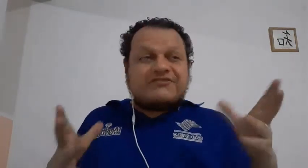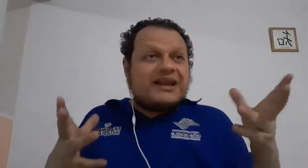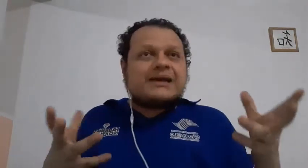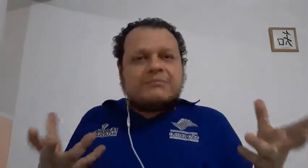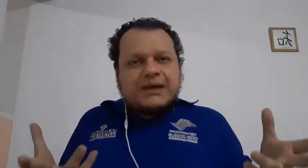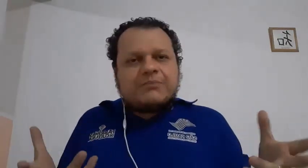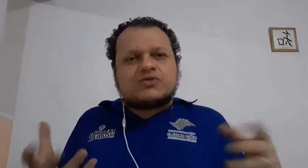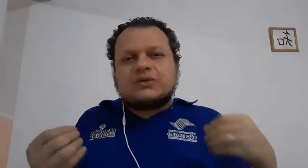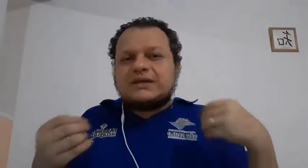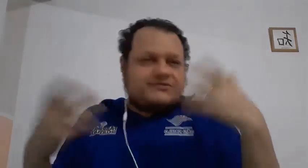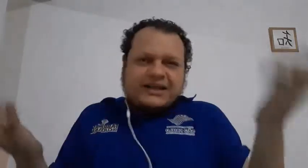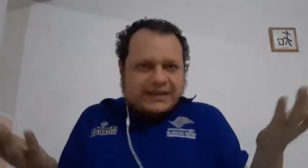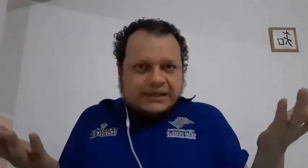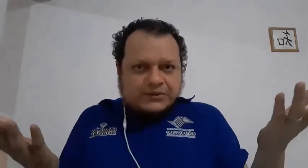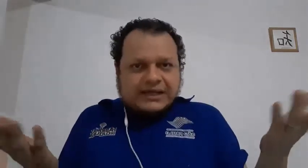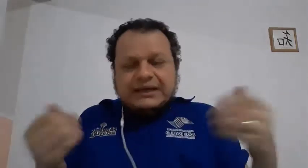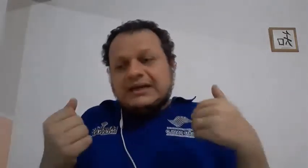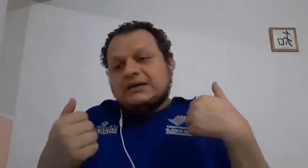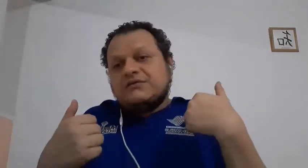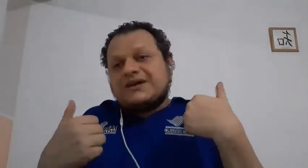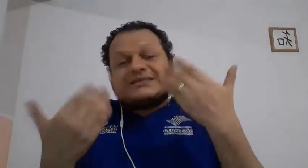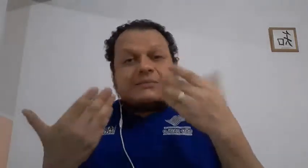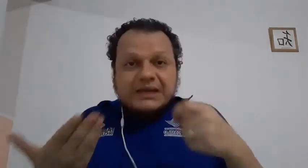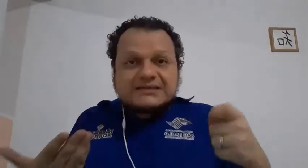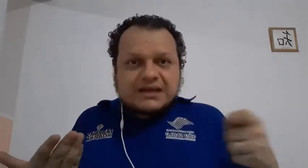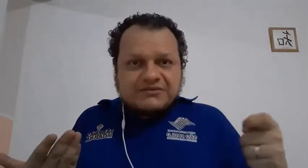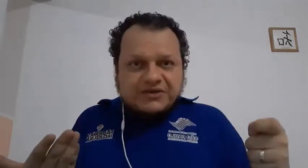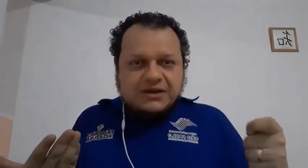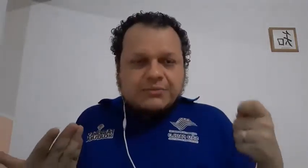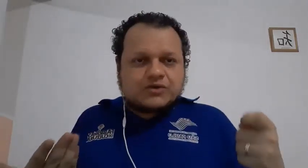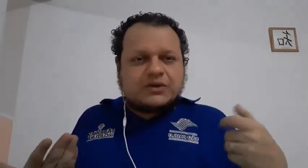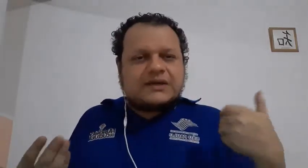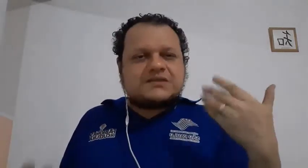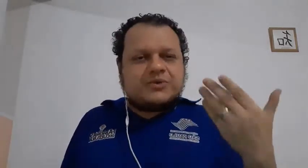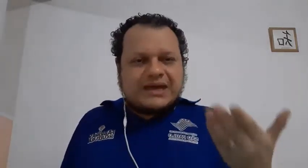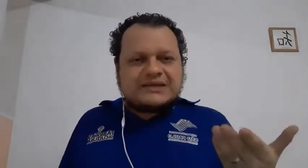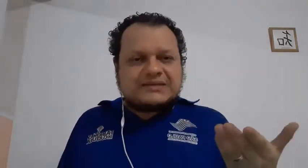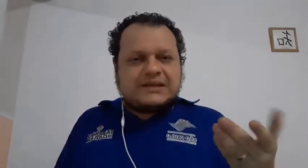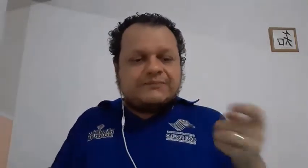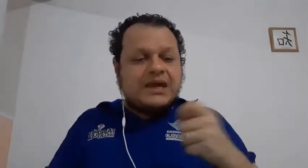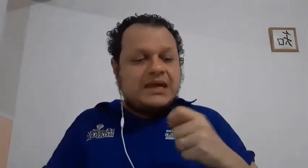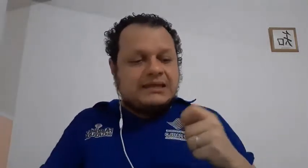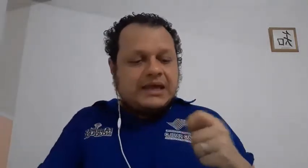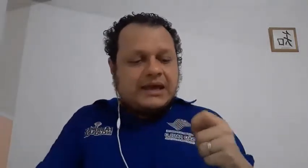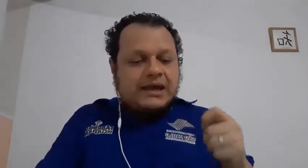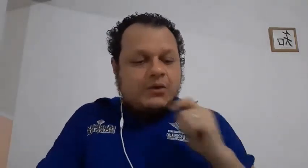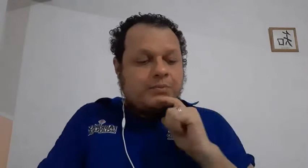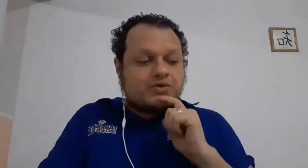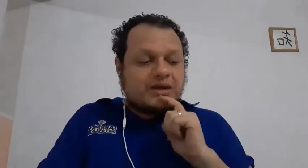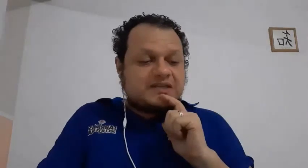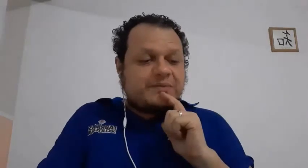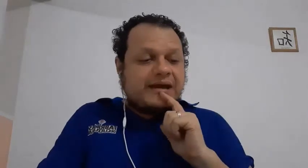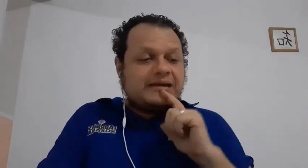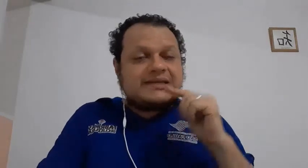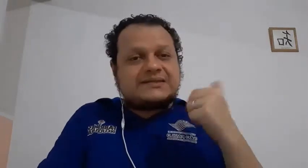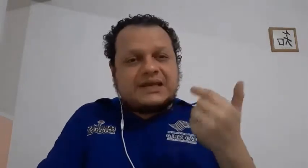falar bem português, falar não, né? Não vai saber escrever português, porque assim, né, o português para eles é sempre